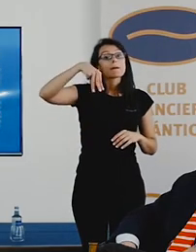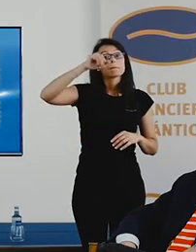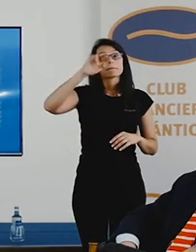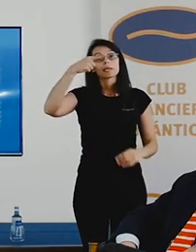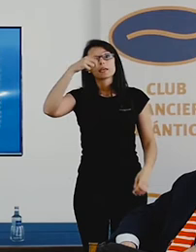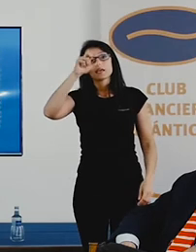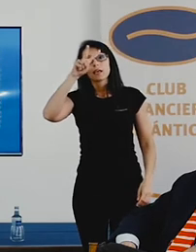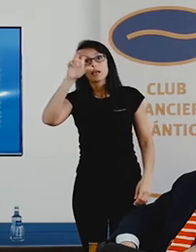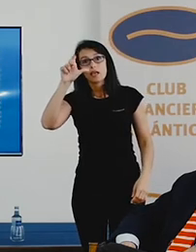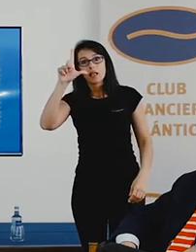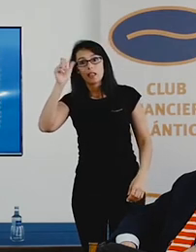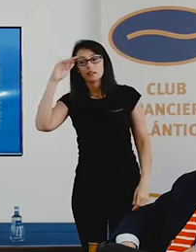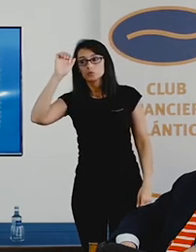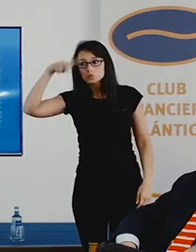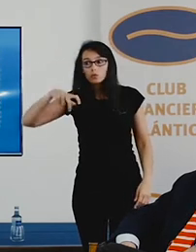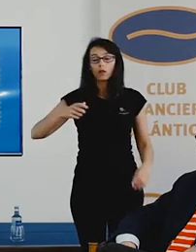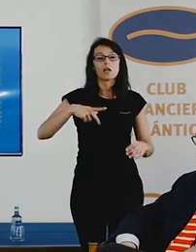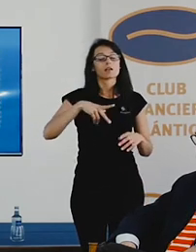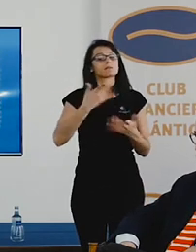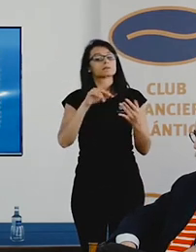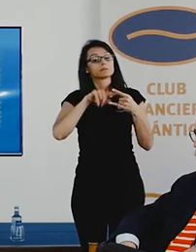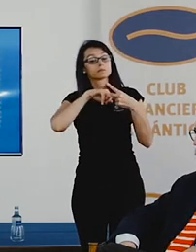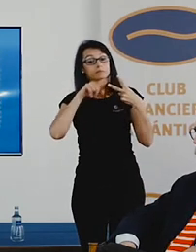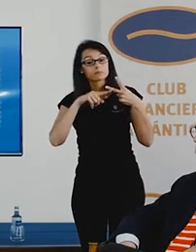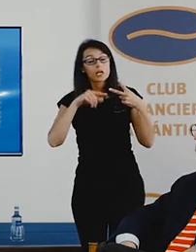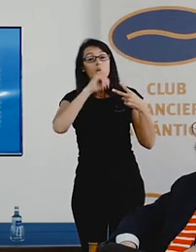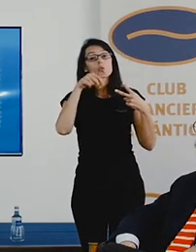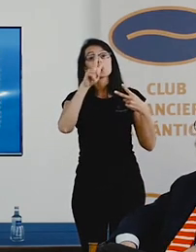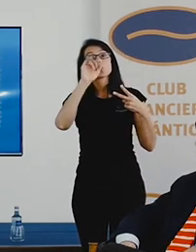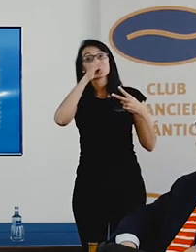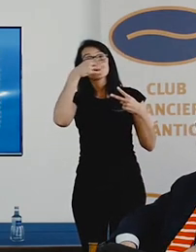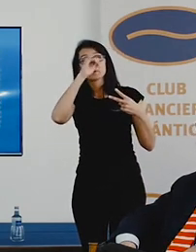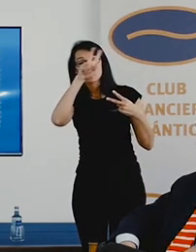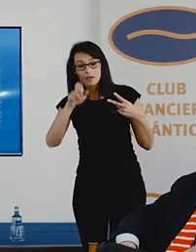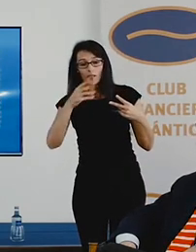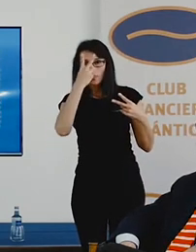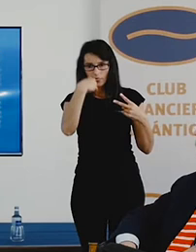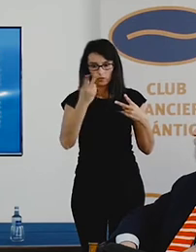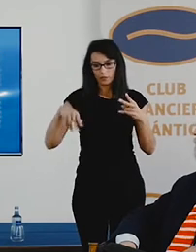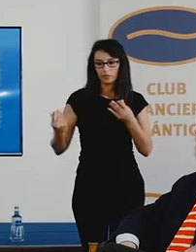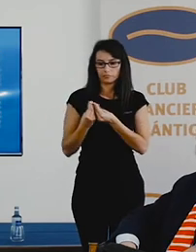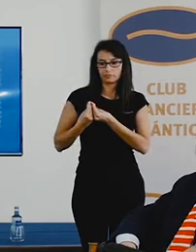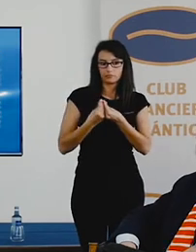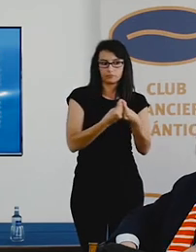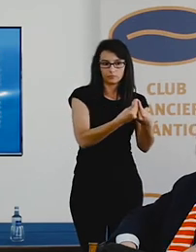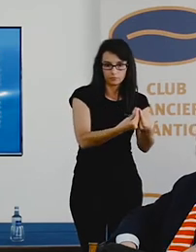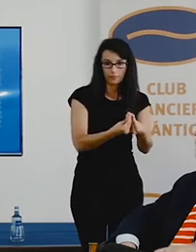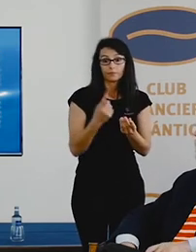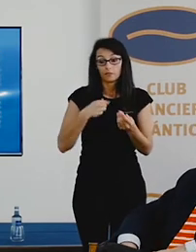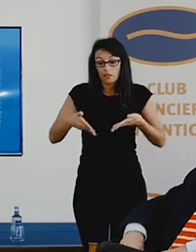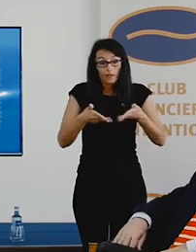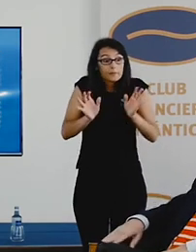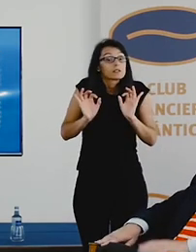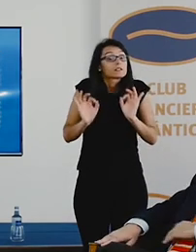vino Serafín Zubiri, vino gente famosilla también. Bueno, eso es el camino. Y como os decía antes, y nosotros